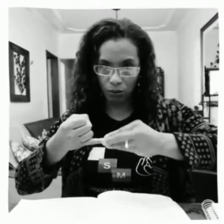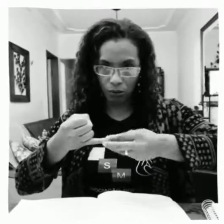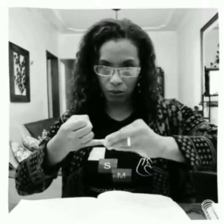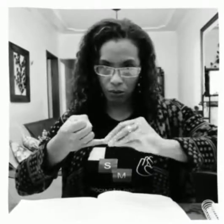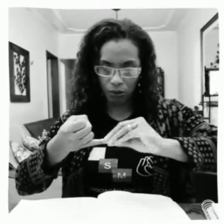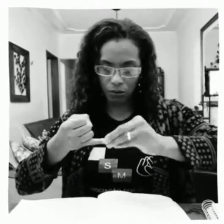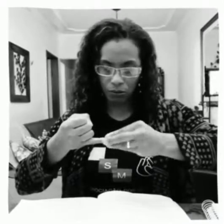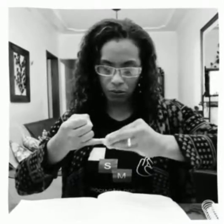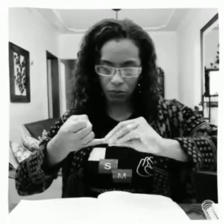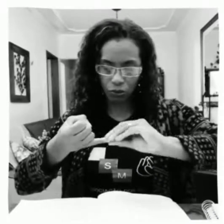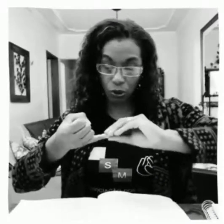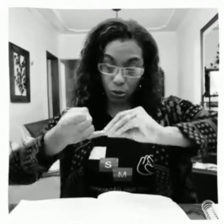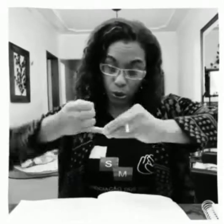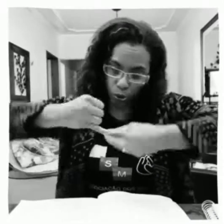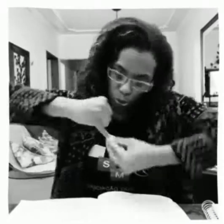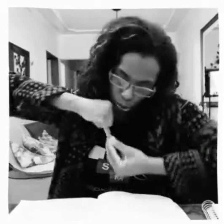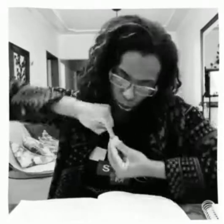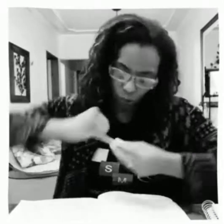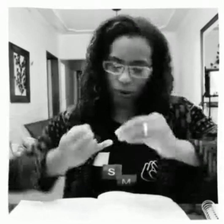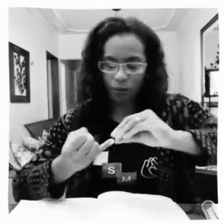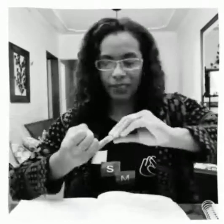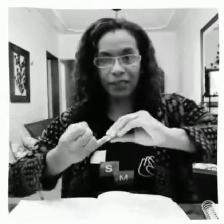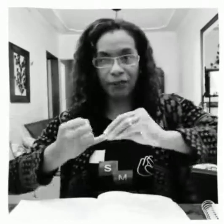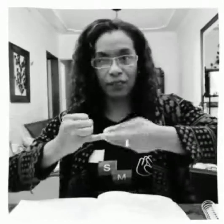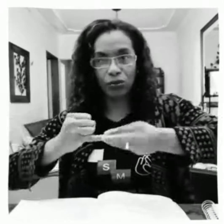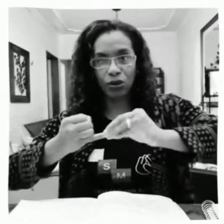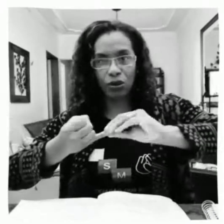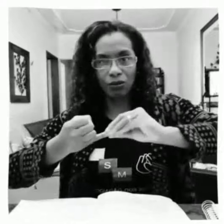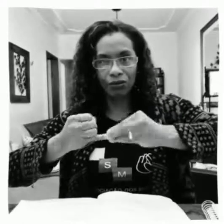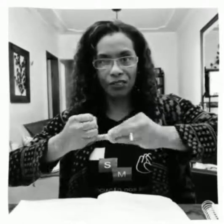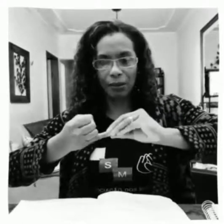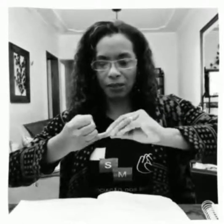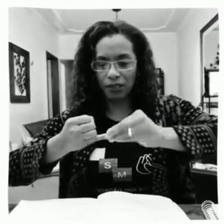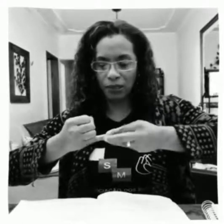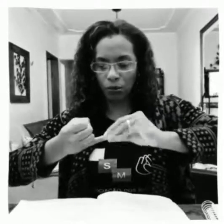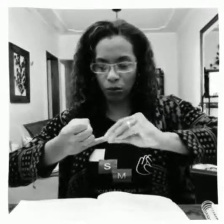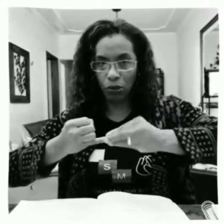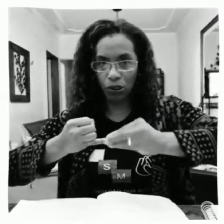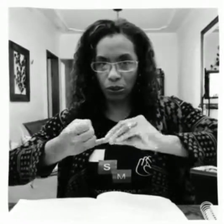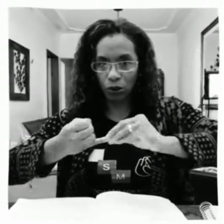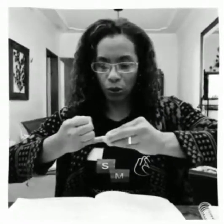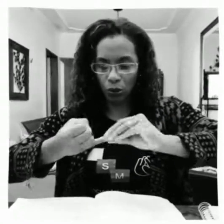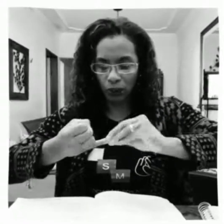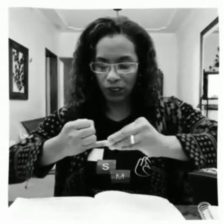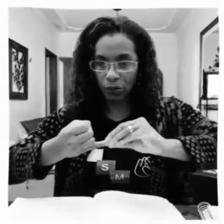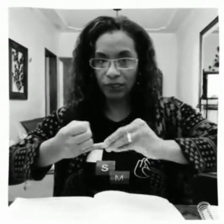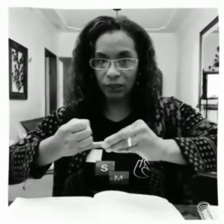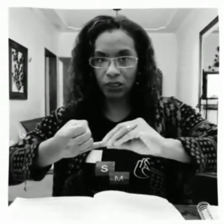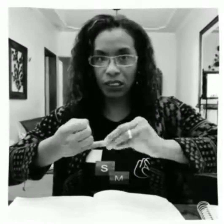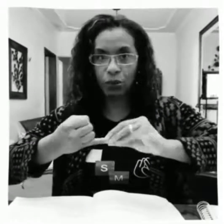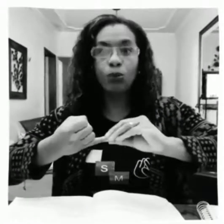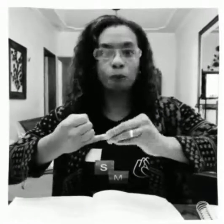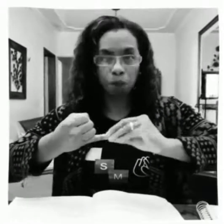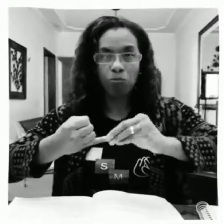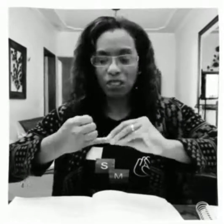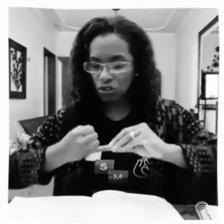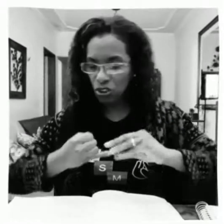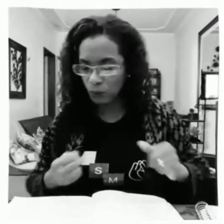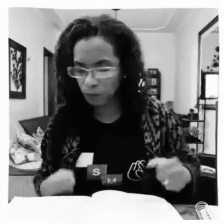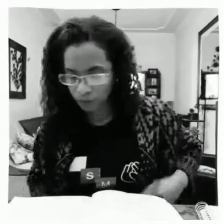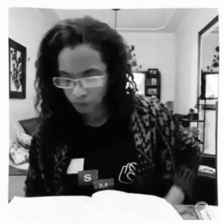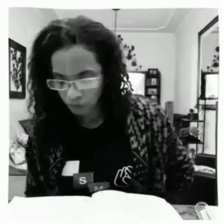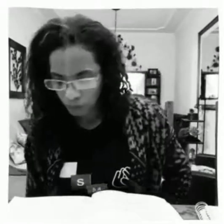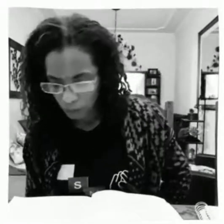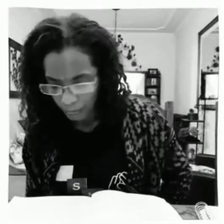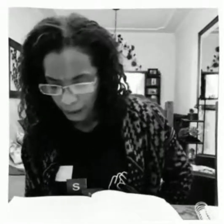circula. Não circula tudo, mas você faz só semicírculo, rodando assim no dedo